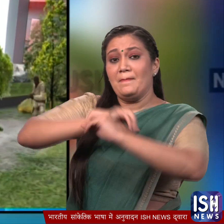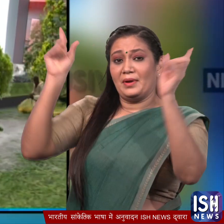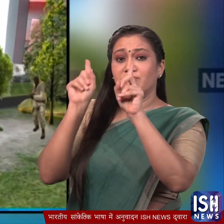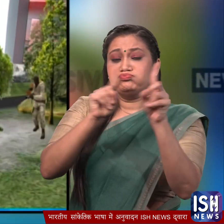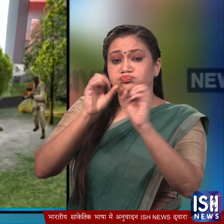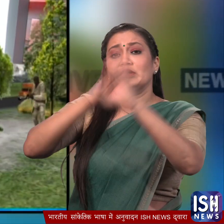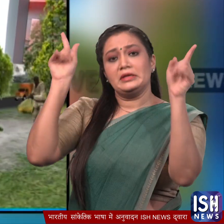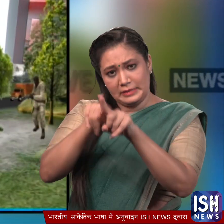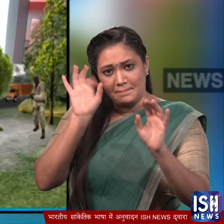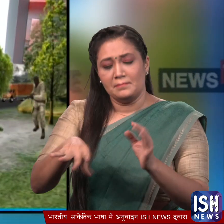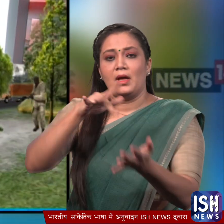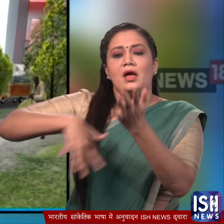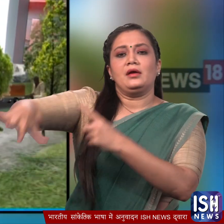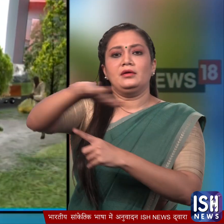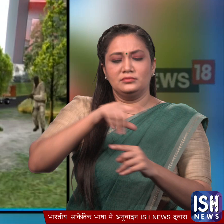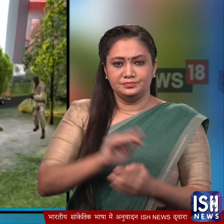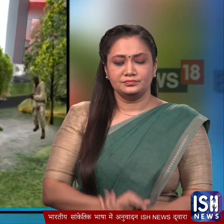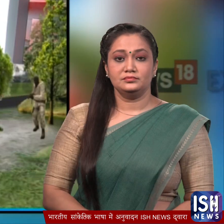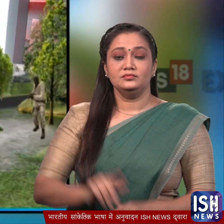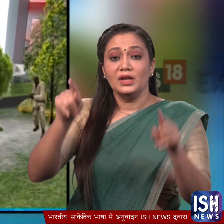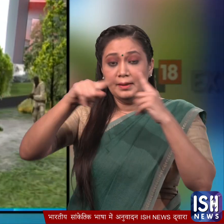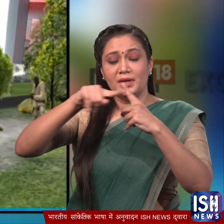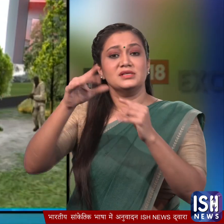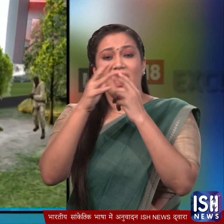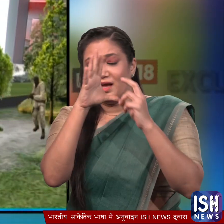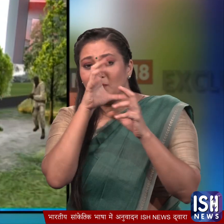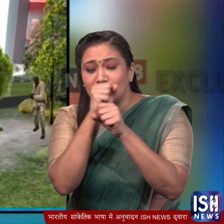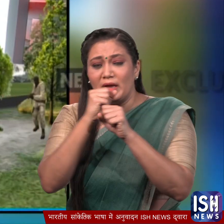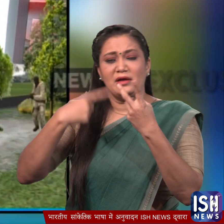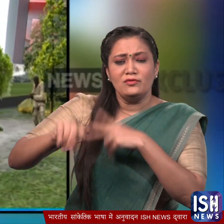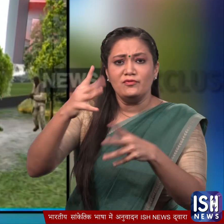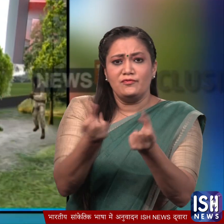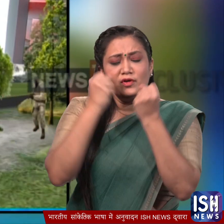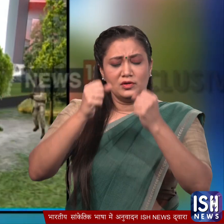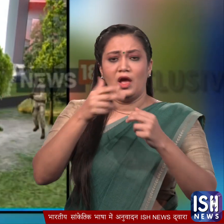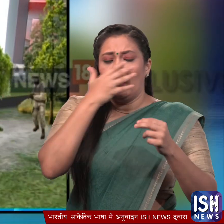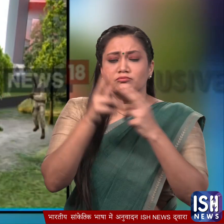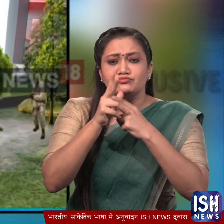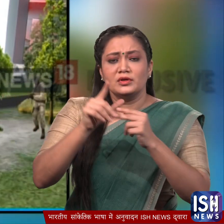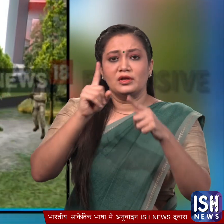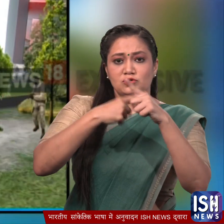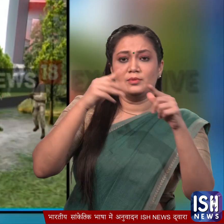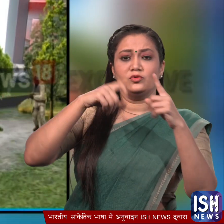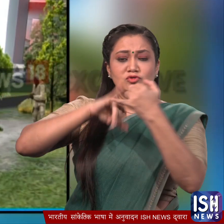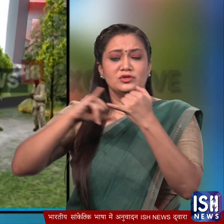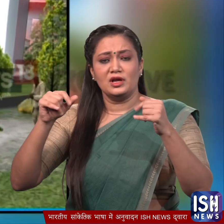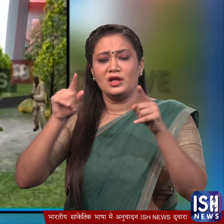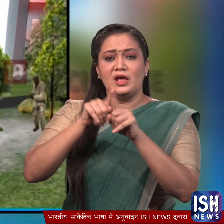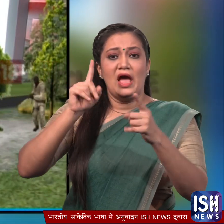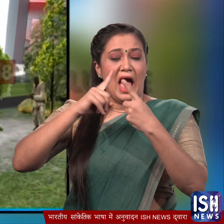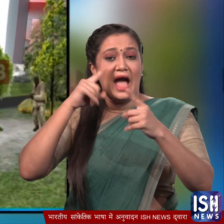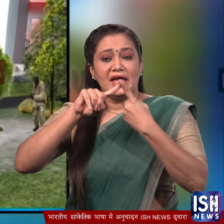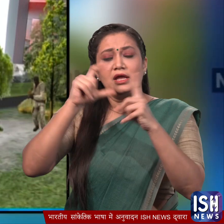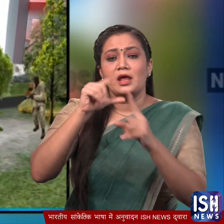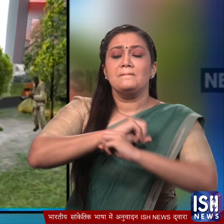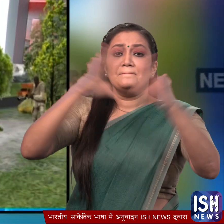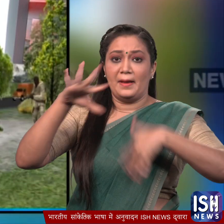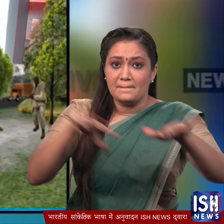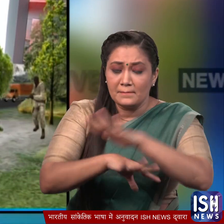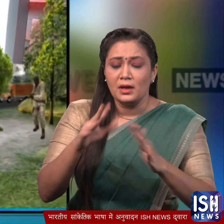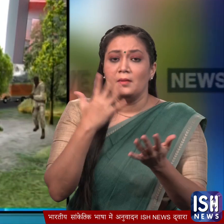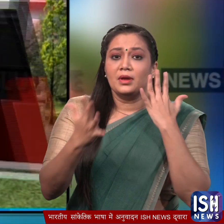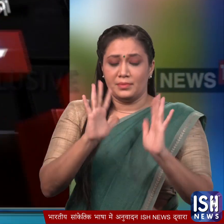गाड़ी चलाने का पहला सबक यही है कि अगर किसी को ओवरटेक करना है तो दूसरी गाड़ी के दाहिनी तरफ से निकलना है, क्योंकि हमारे देश में ड्राइवर की सीट